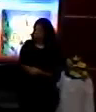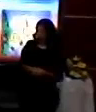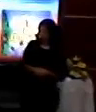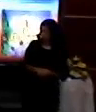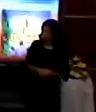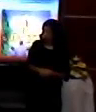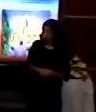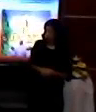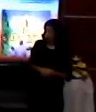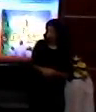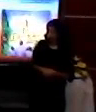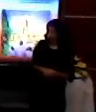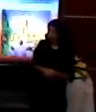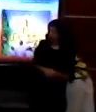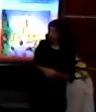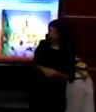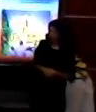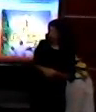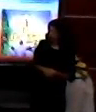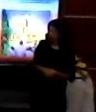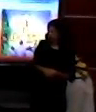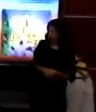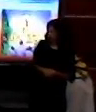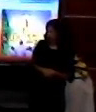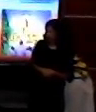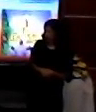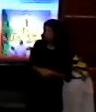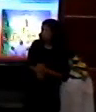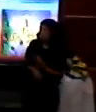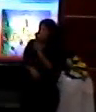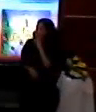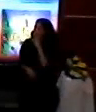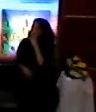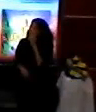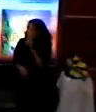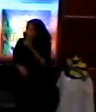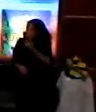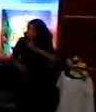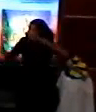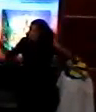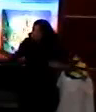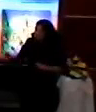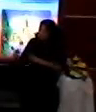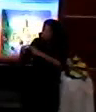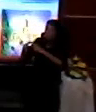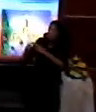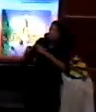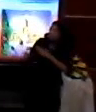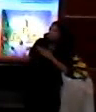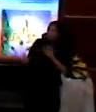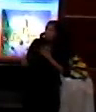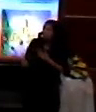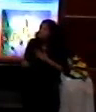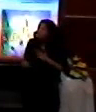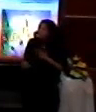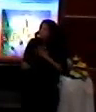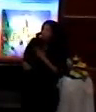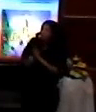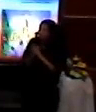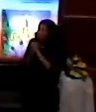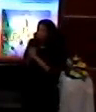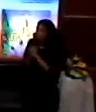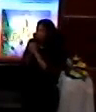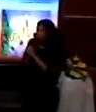comulgando con nuestro Dios. Es un día para estar juntos, es un tiempo refrescante para la oración y